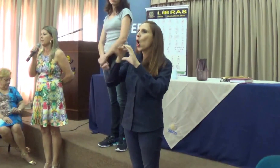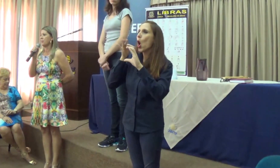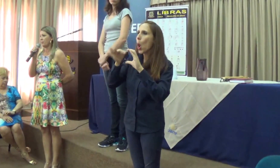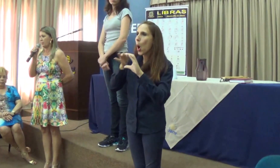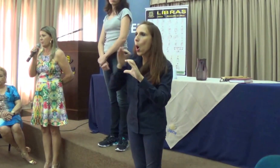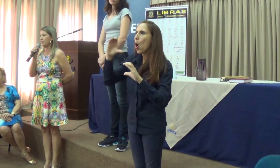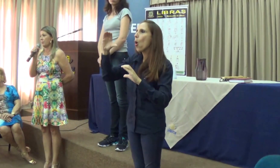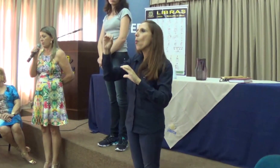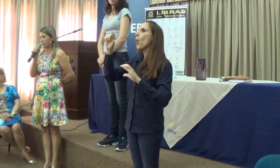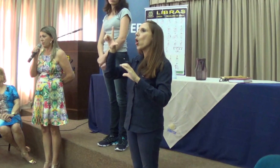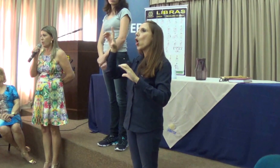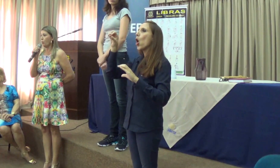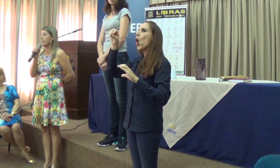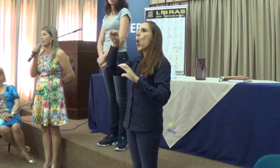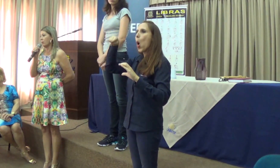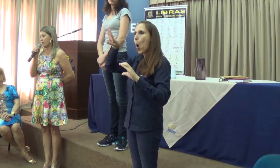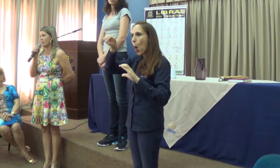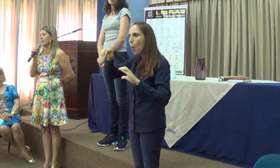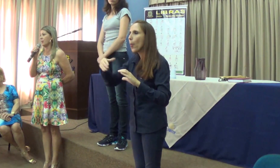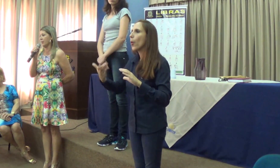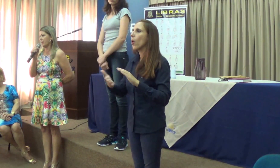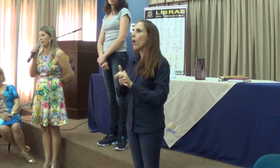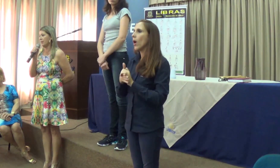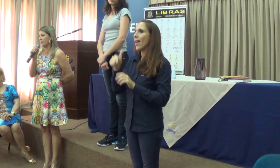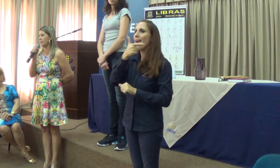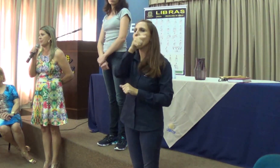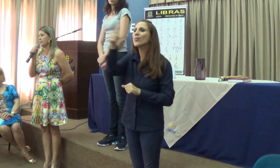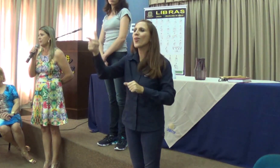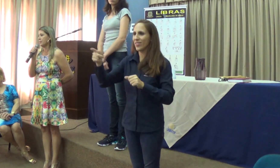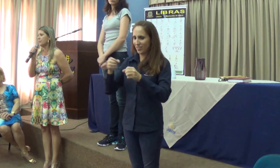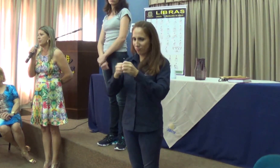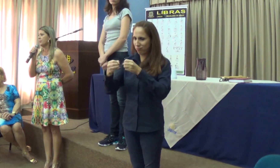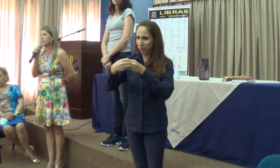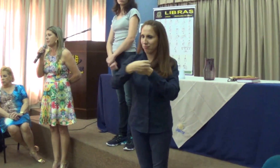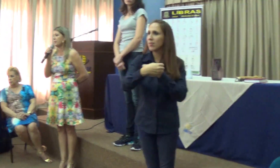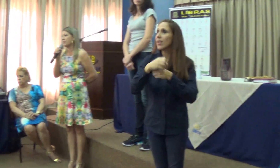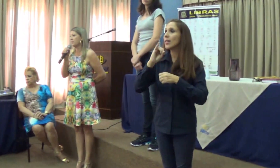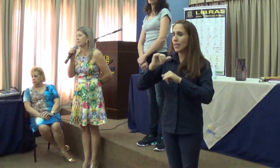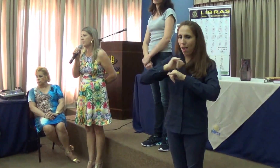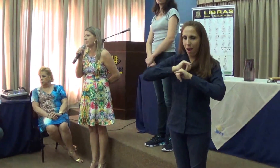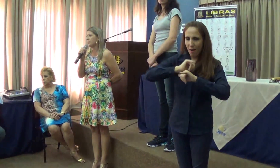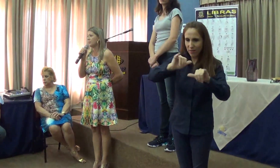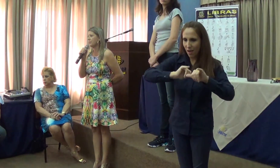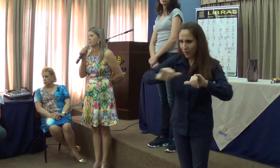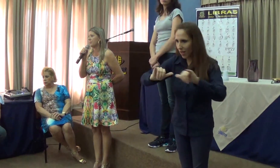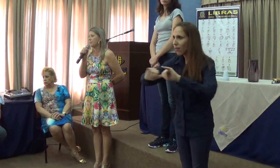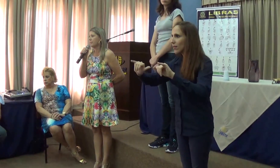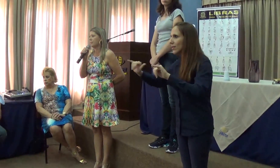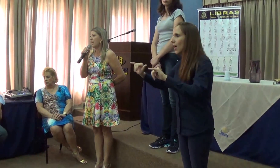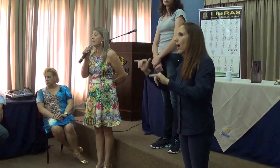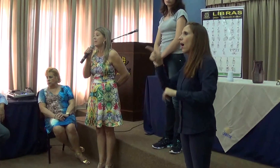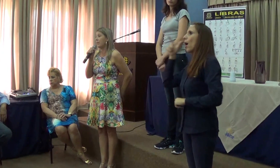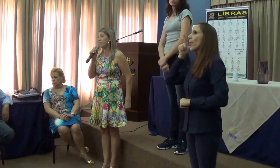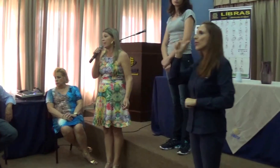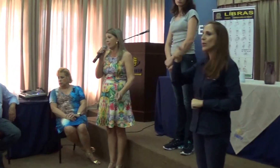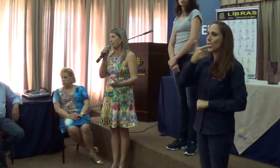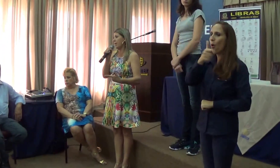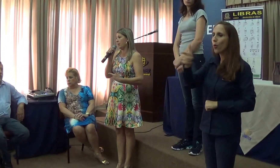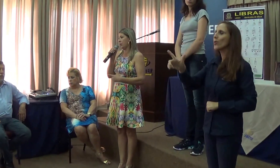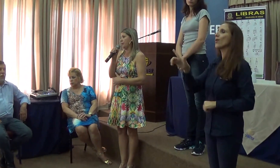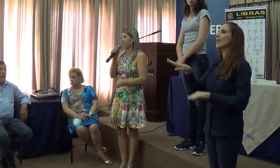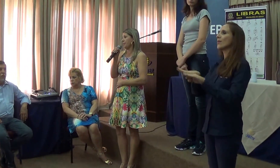implementar como está acontecendo. Para poder funcionar final. Sim,